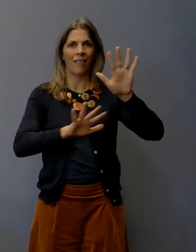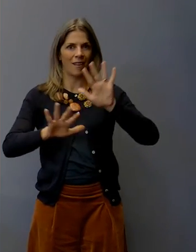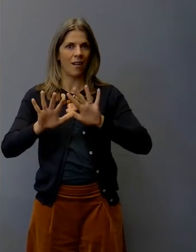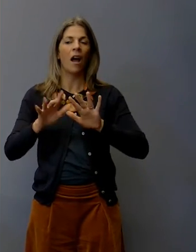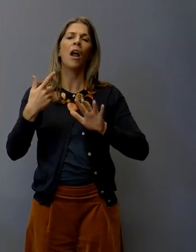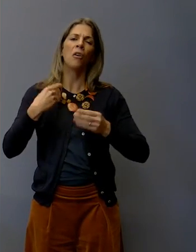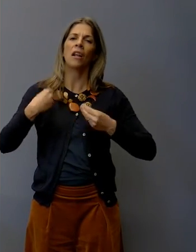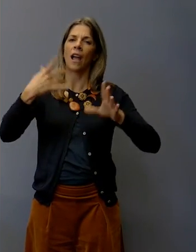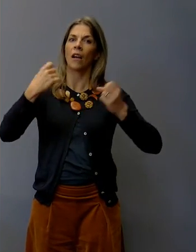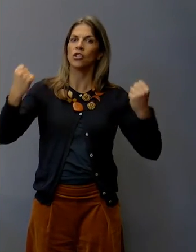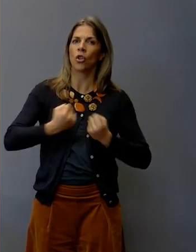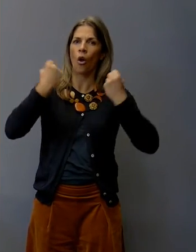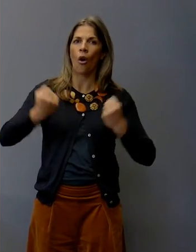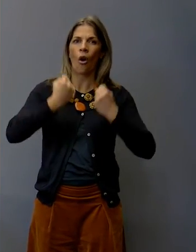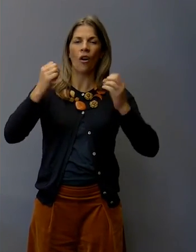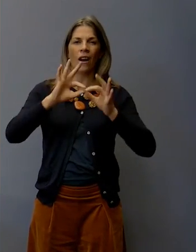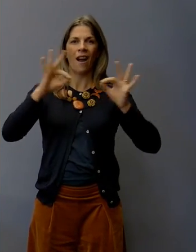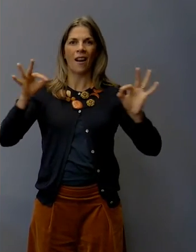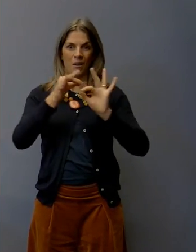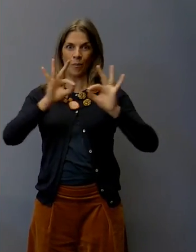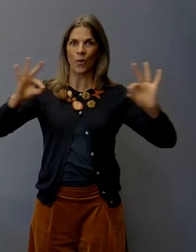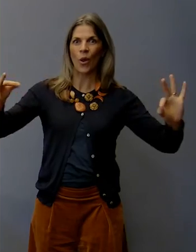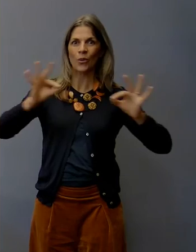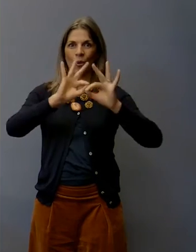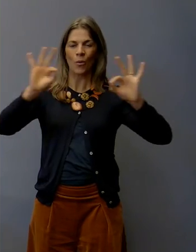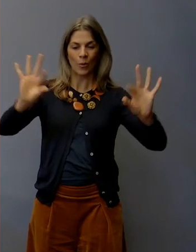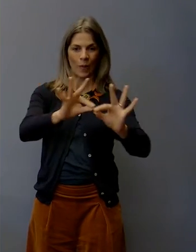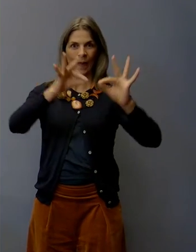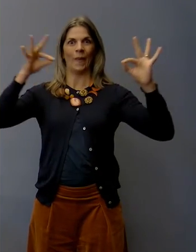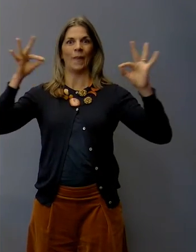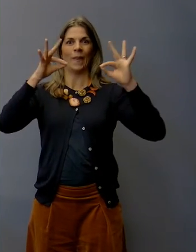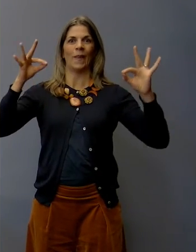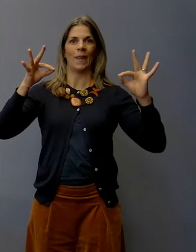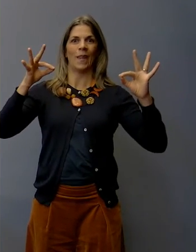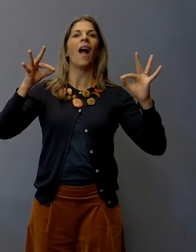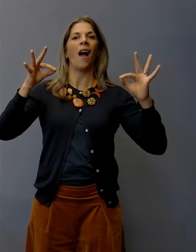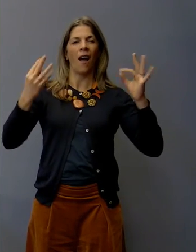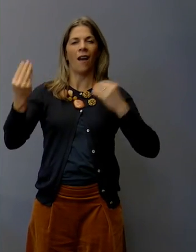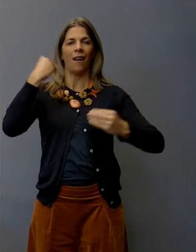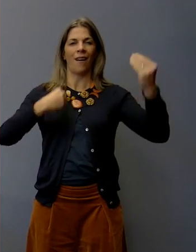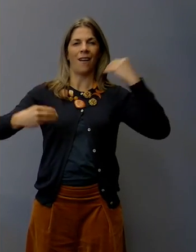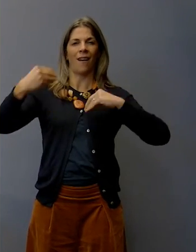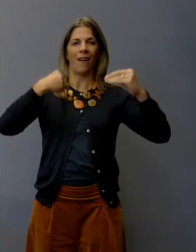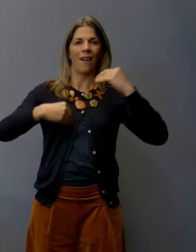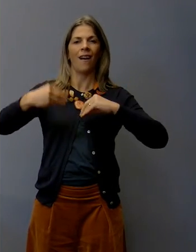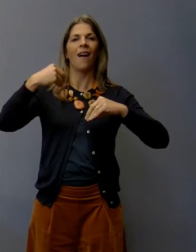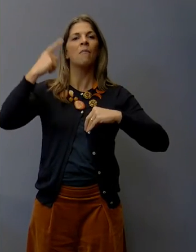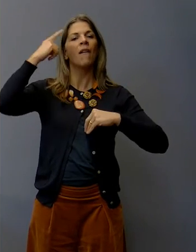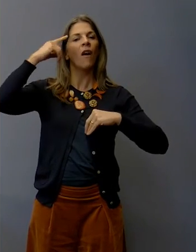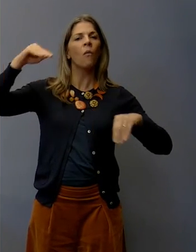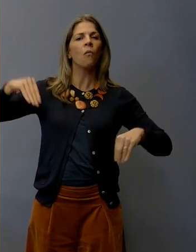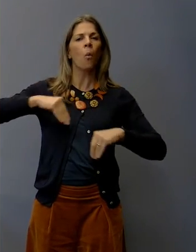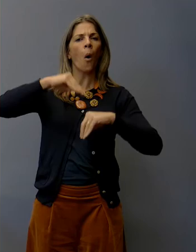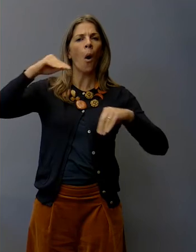lì tranquilli e calde le pance spesso vuote le teste spesso vuote bocciando però